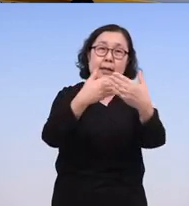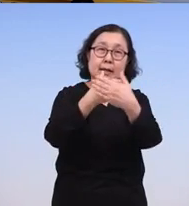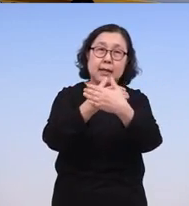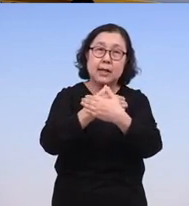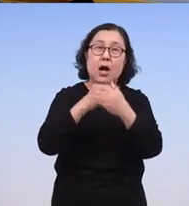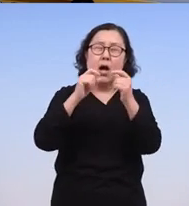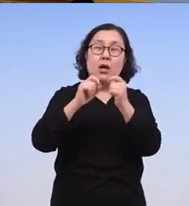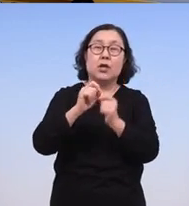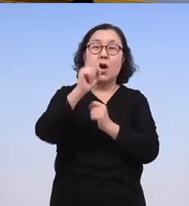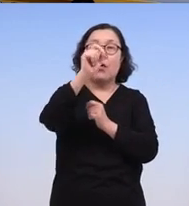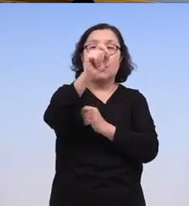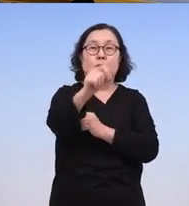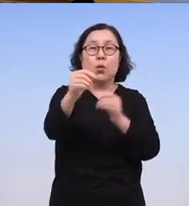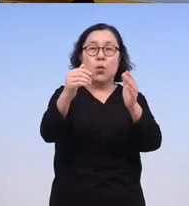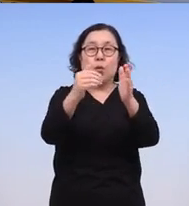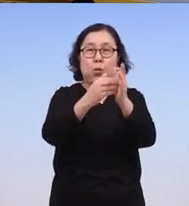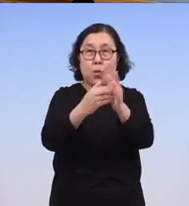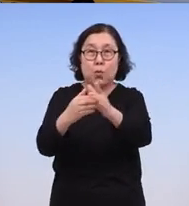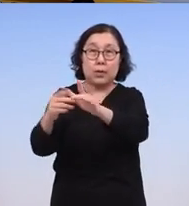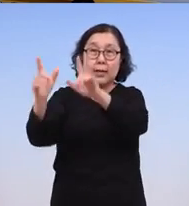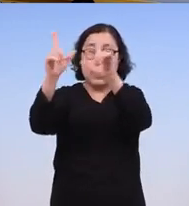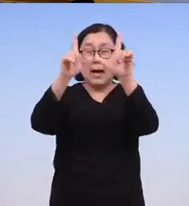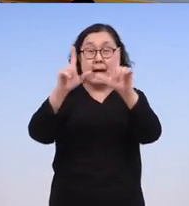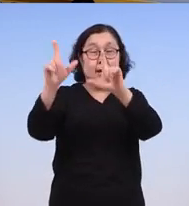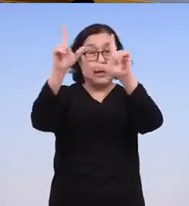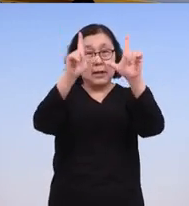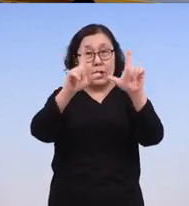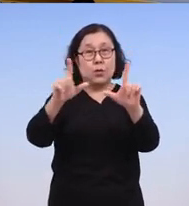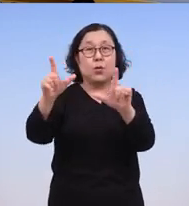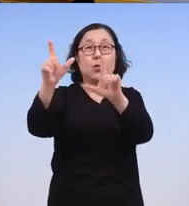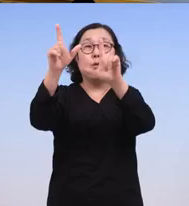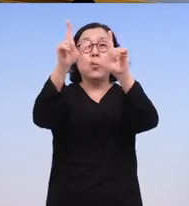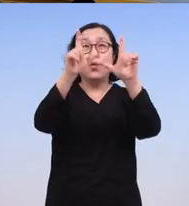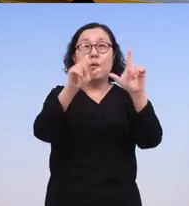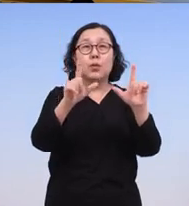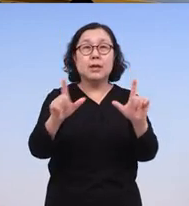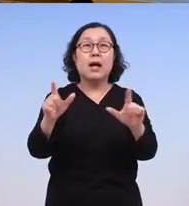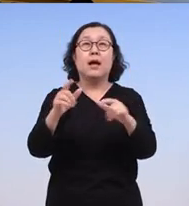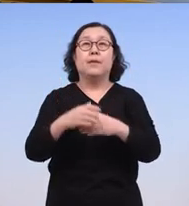안에 내가 안기어 영원토록